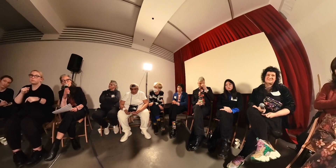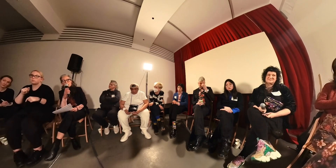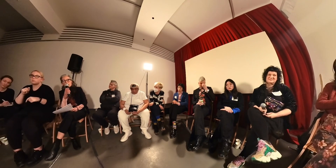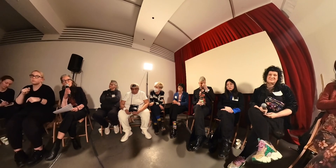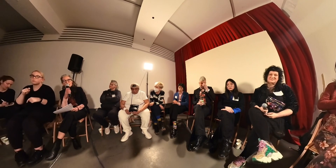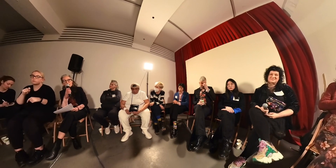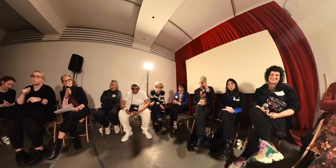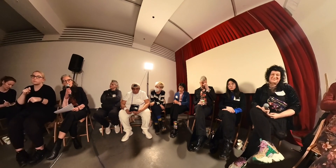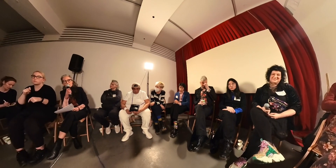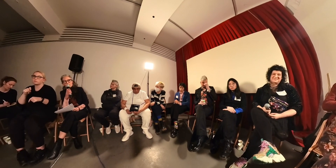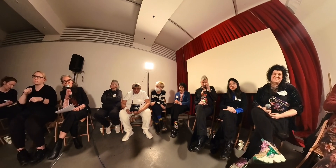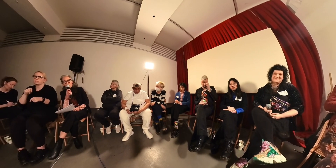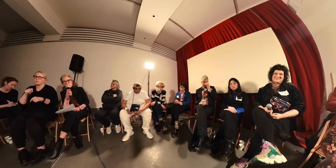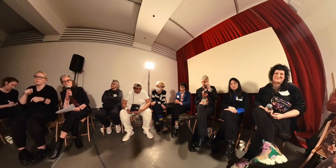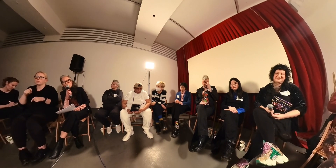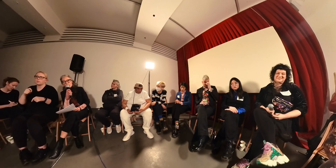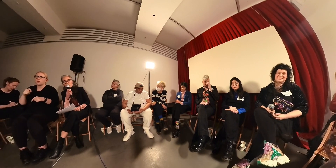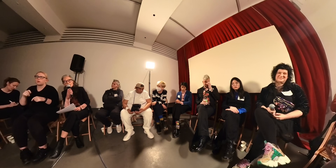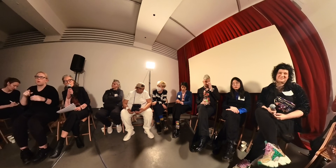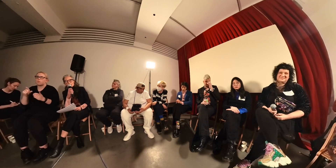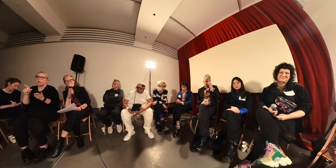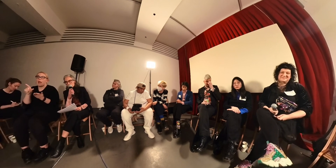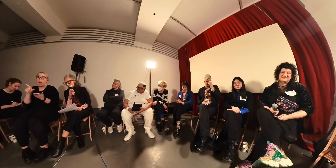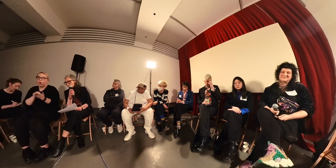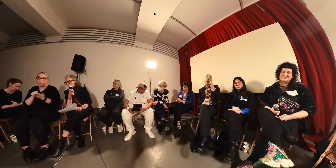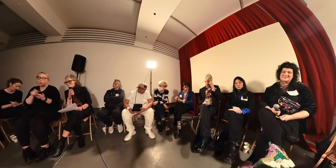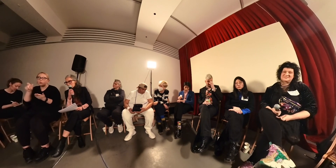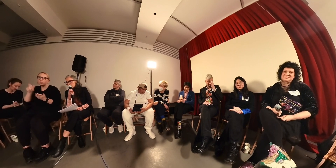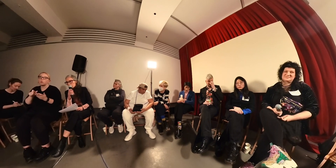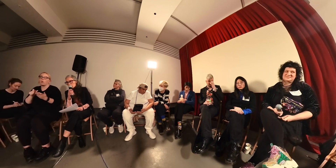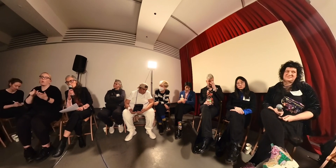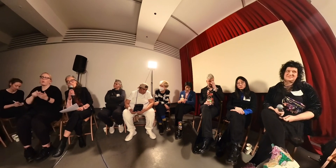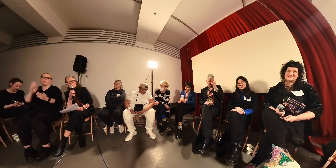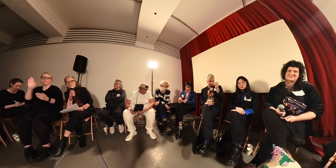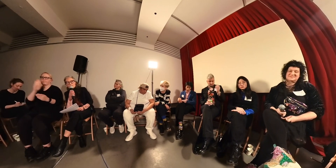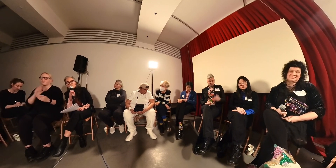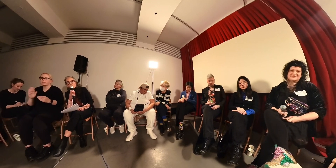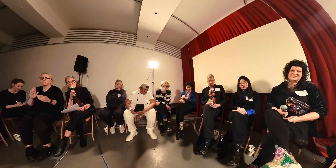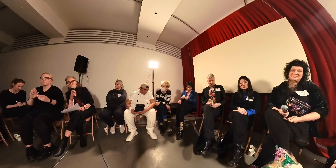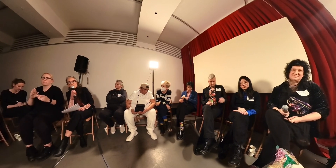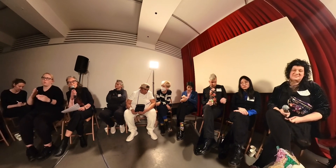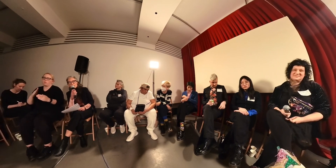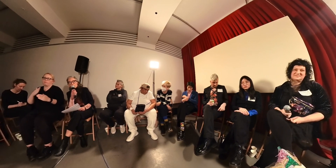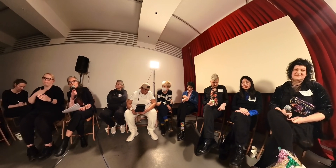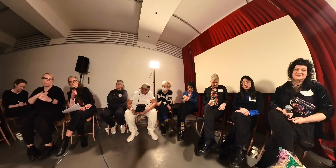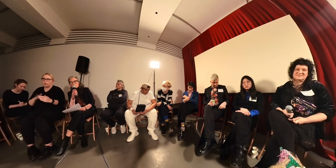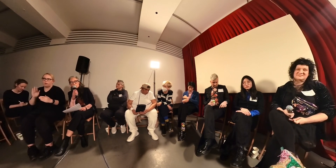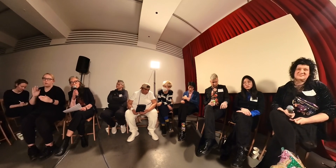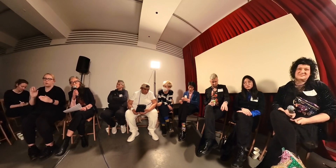tady ten milovaný národem autor a tady ta jeho a konkrétní vlastně